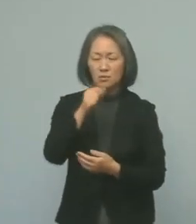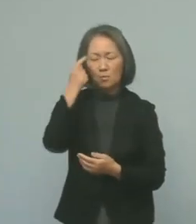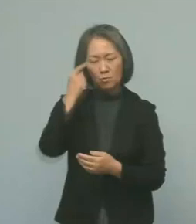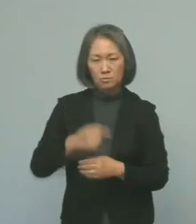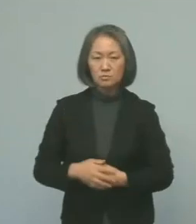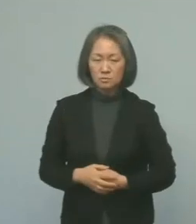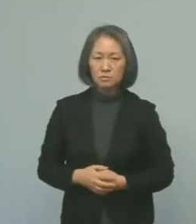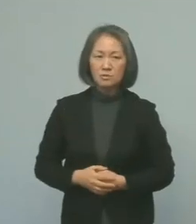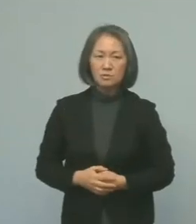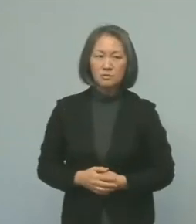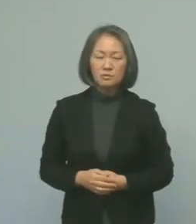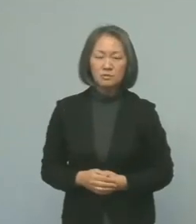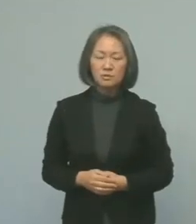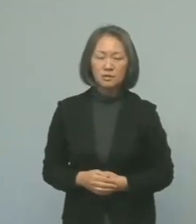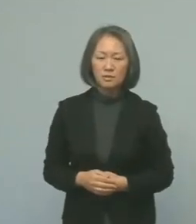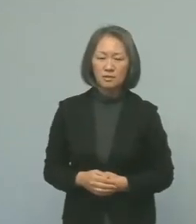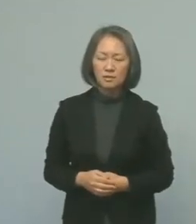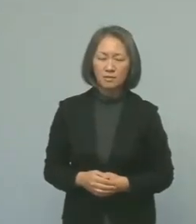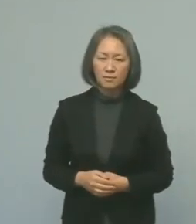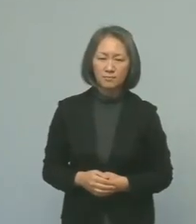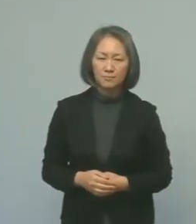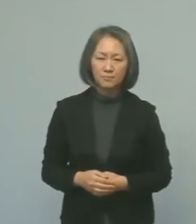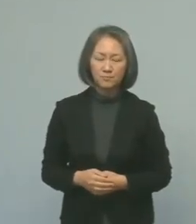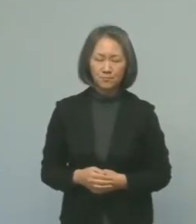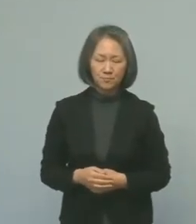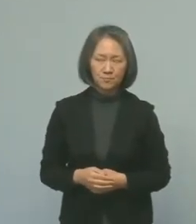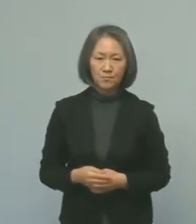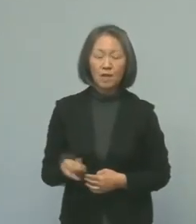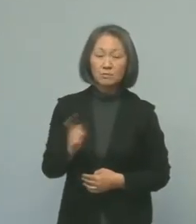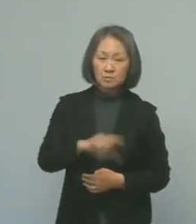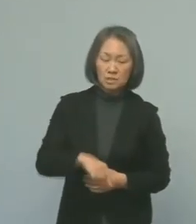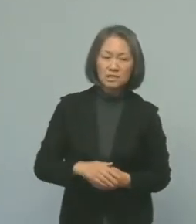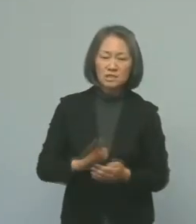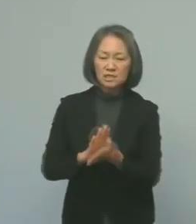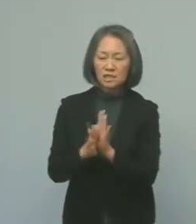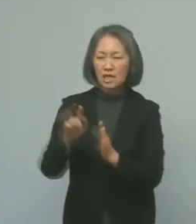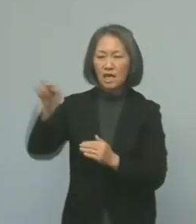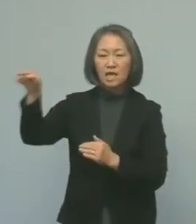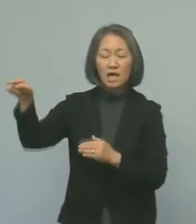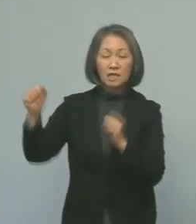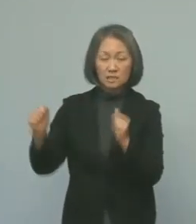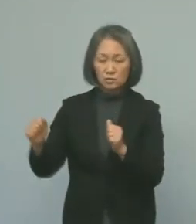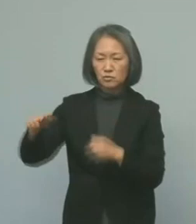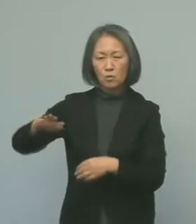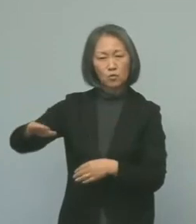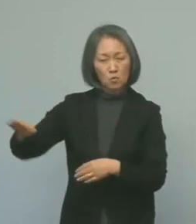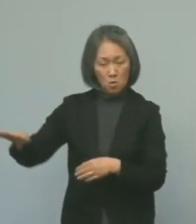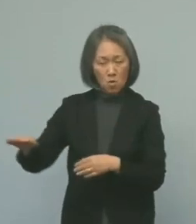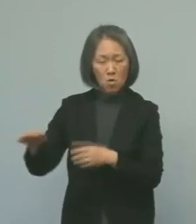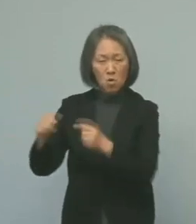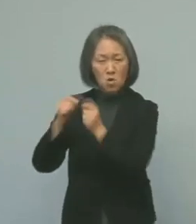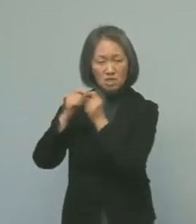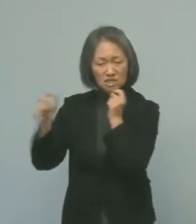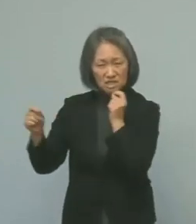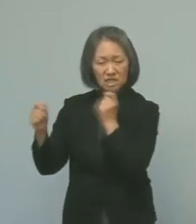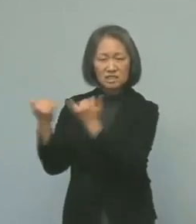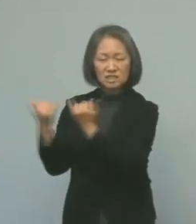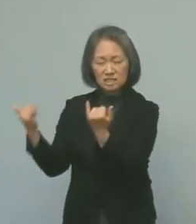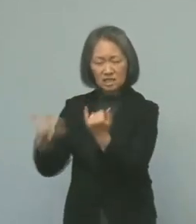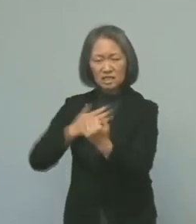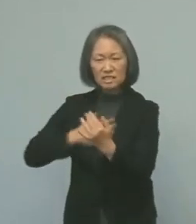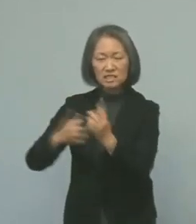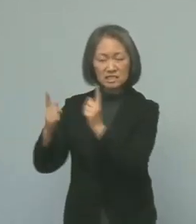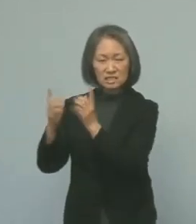から4点目になりますけれども、県外にいるお子さんやご親族の方、お知り合いの方など